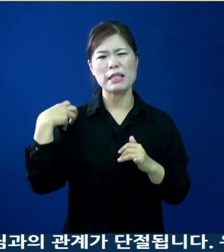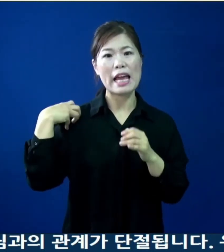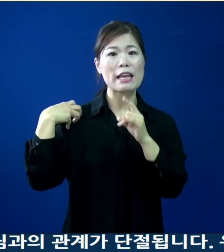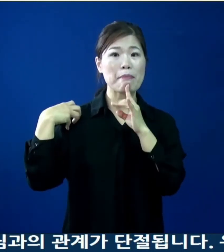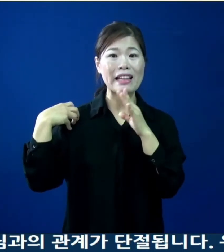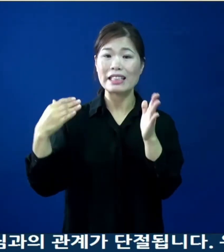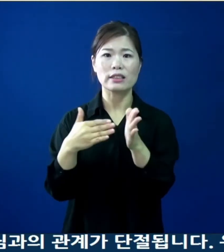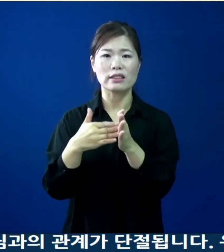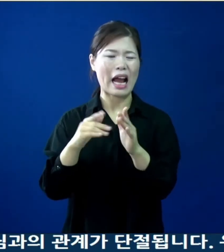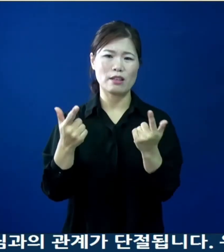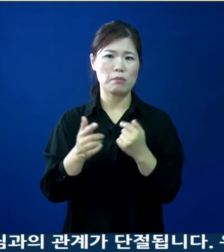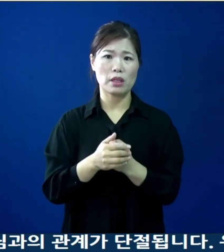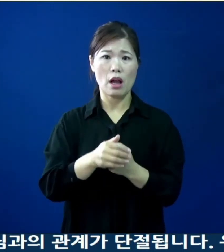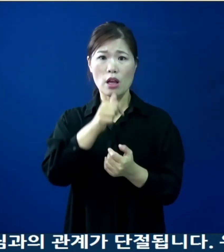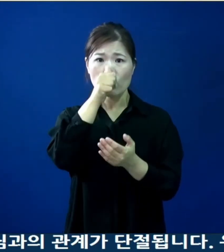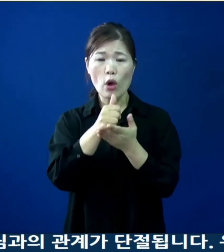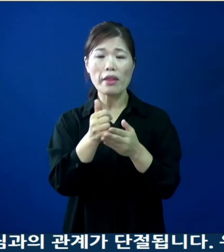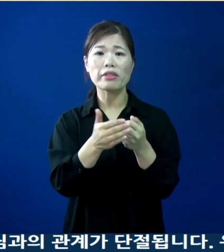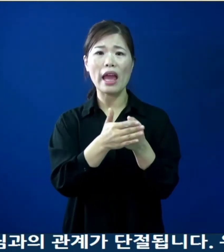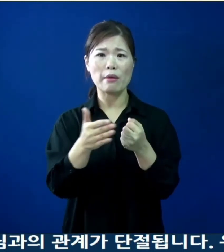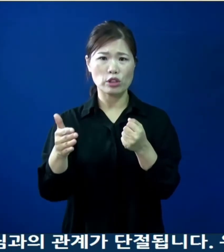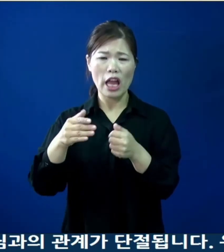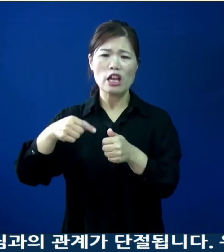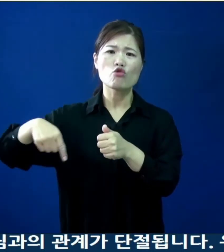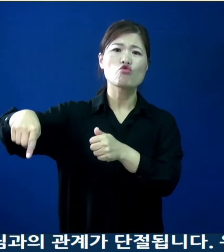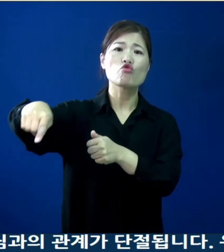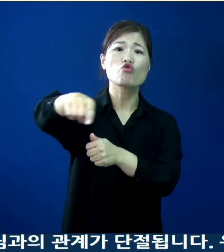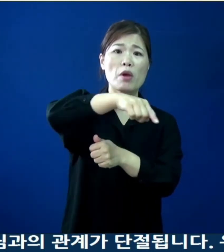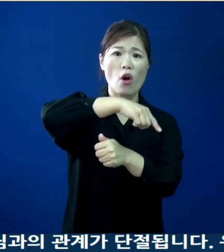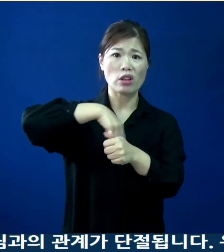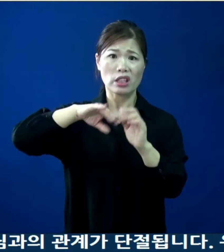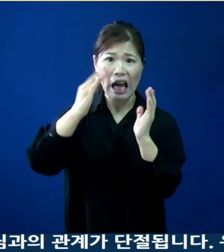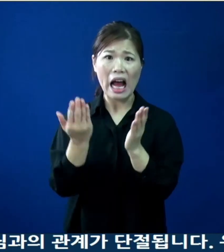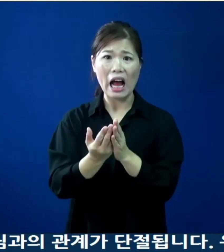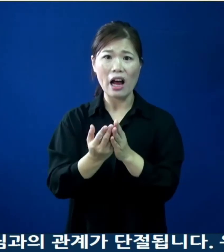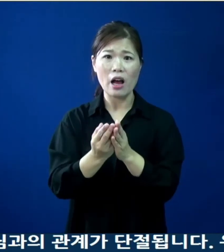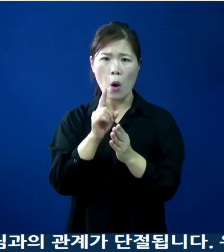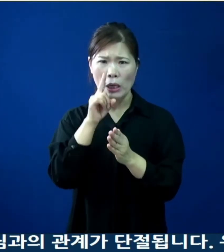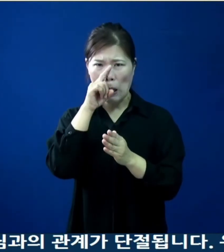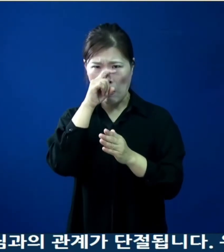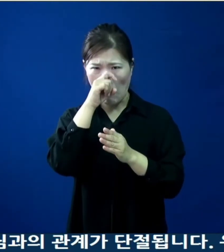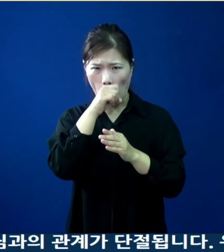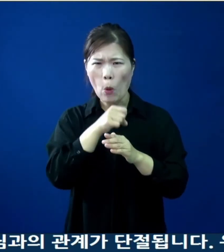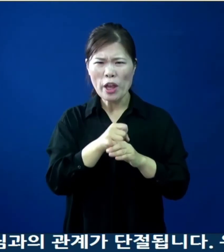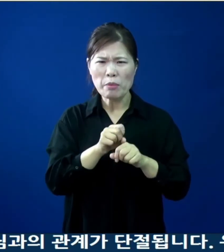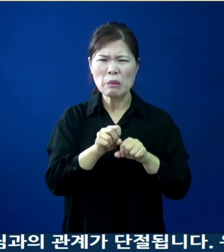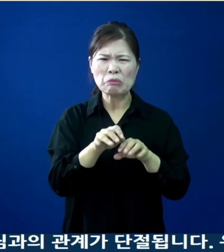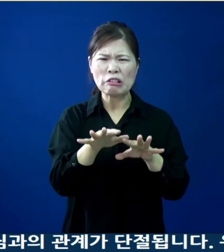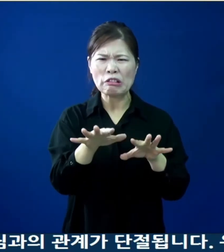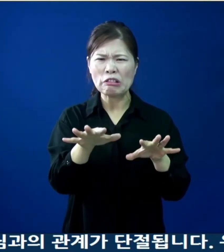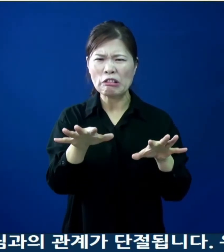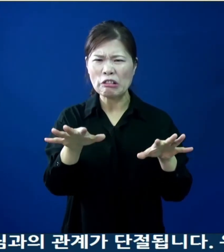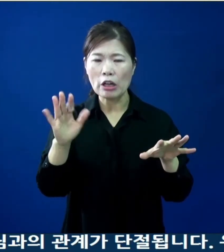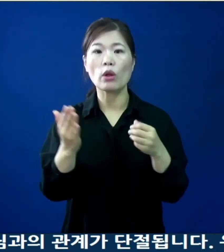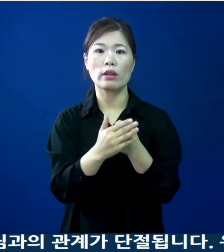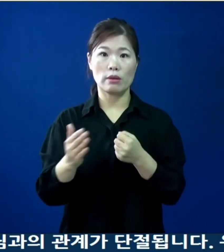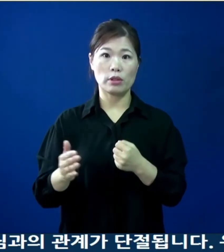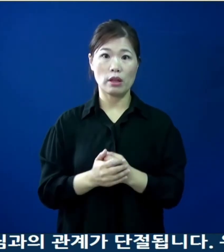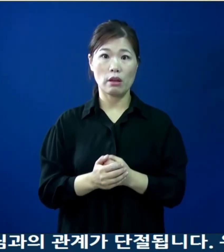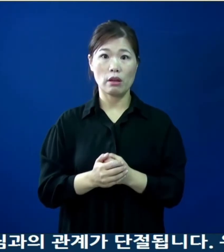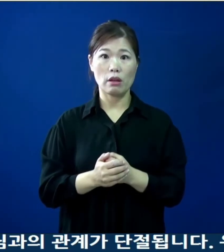것이 아니고 그 죄 때문에 주변이 다 오염이 되는데 그 오염되는 것 안에는